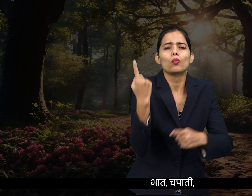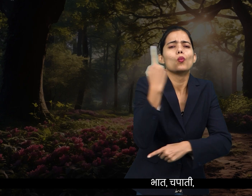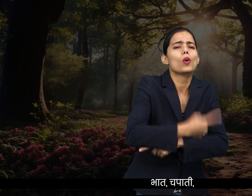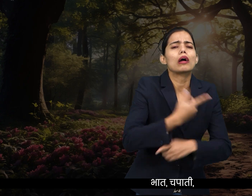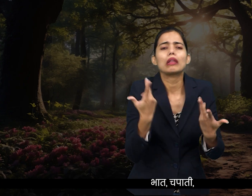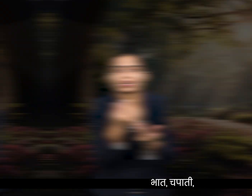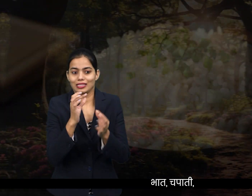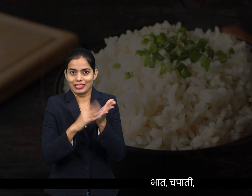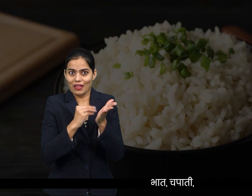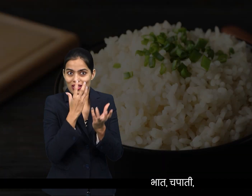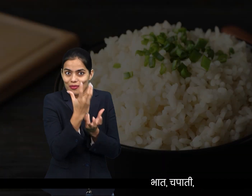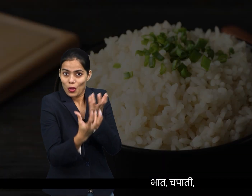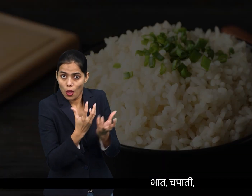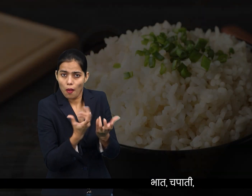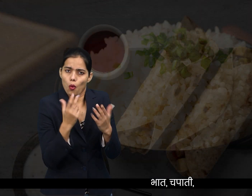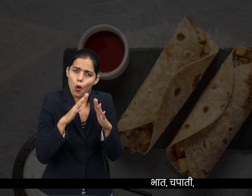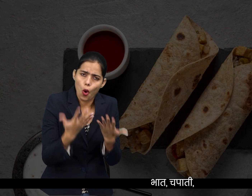भात, चपाती,